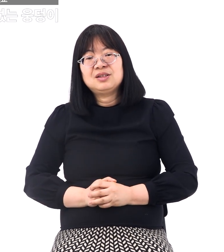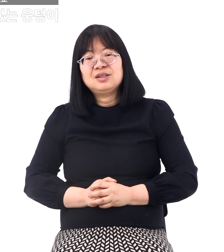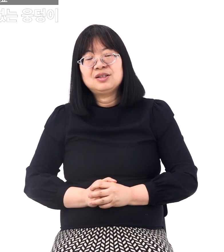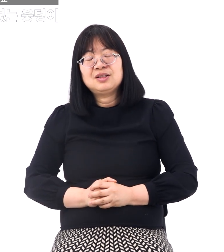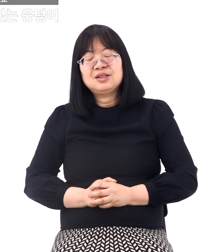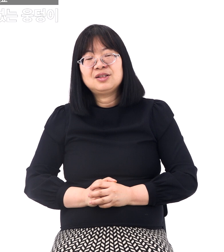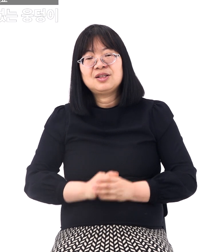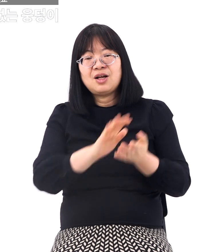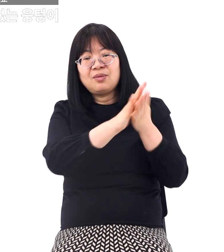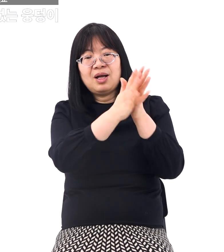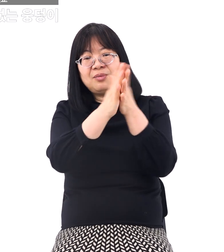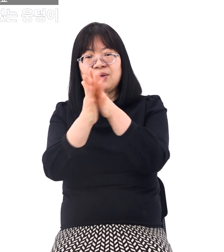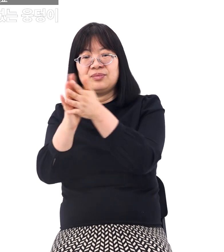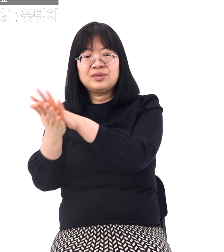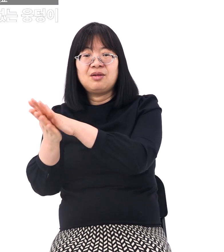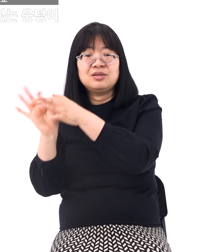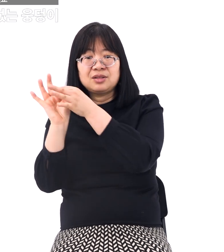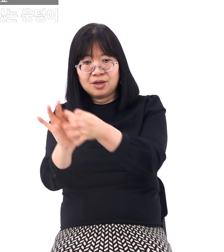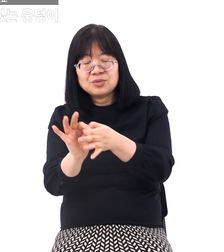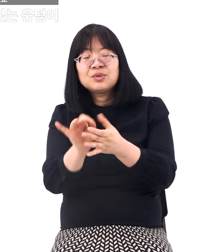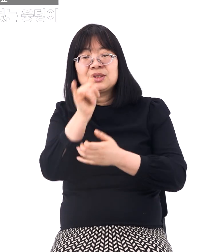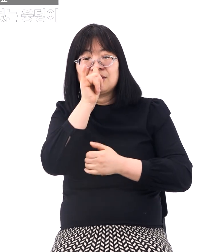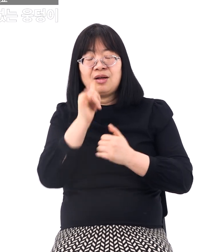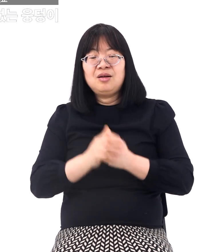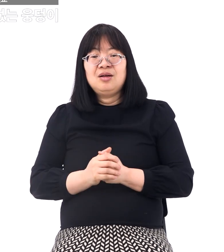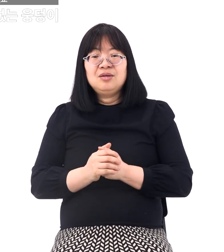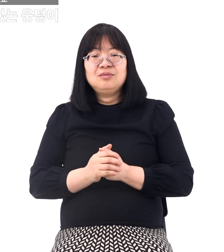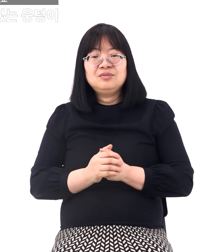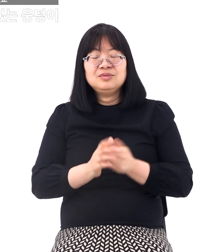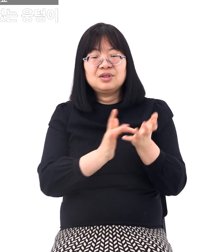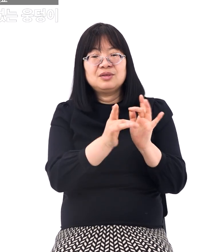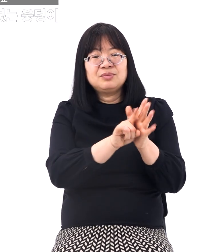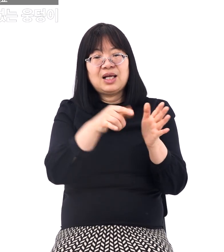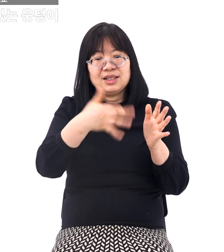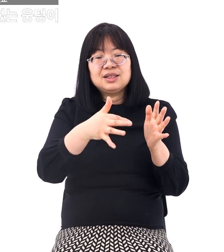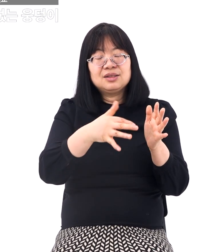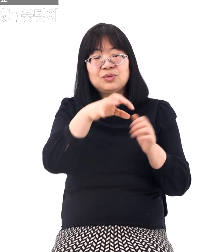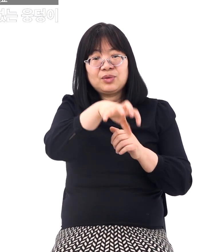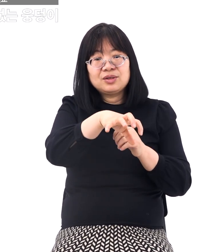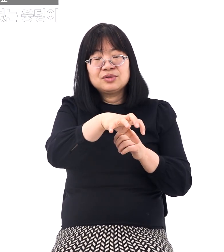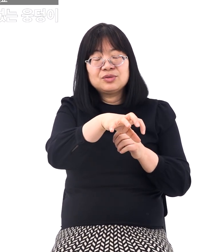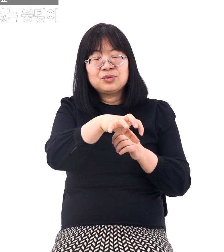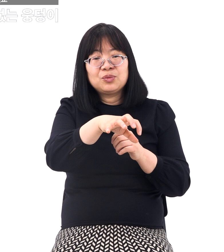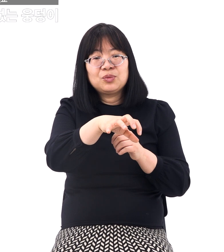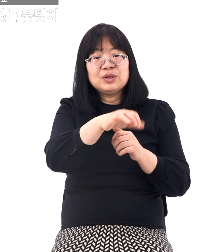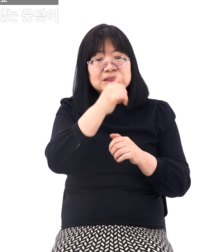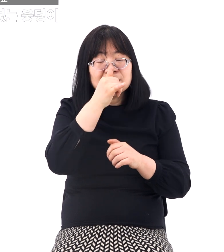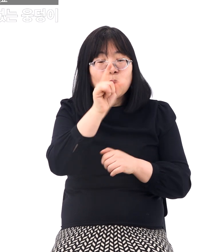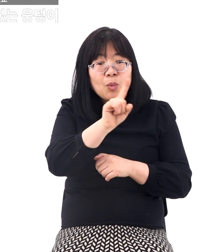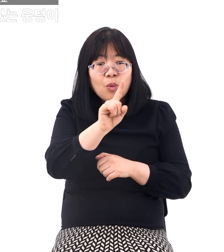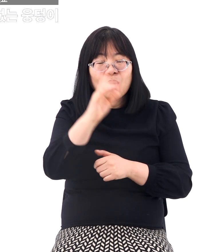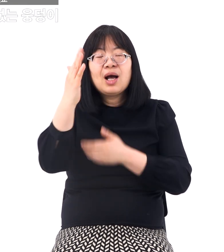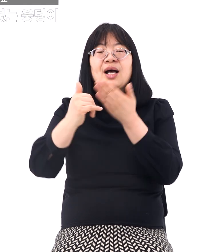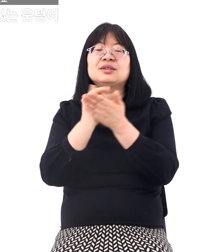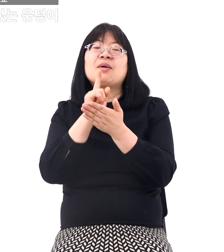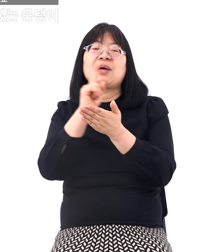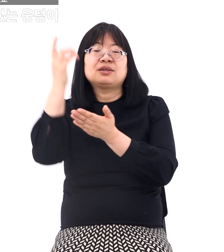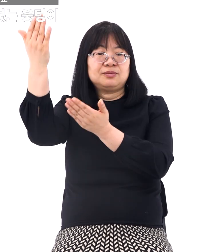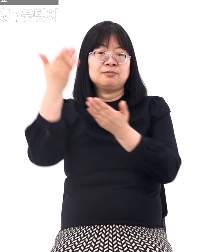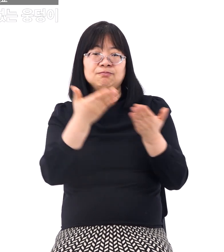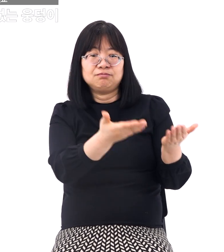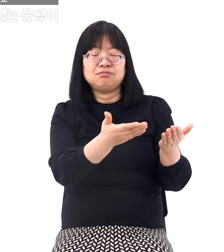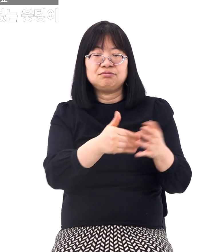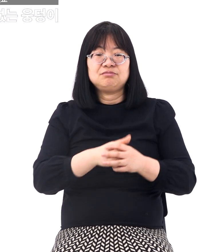반전에 반전이 일어났어요. 이방 땅에도 뭐가 내려요? 하나님의 말씀이